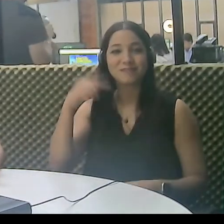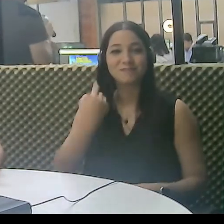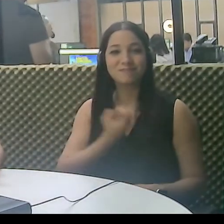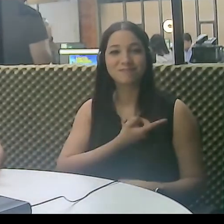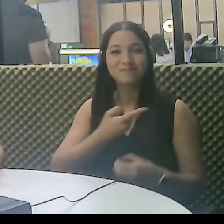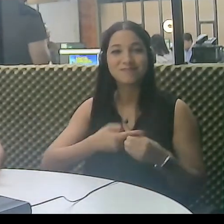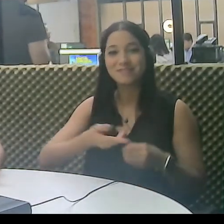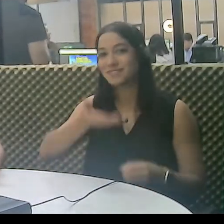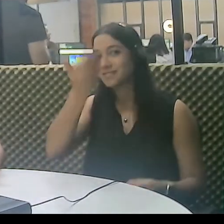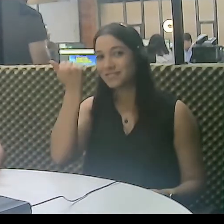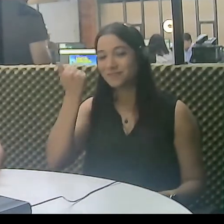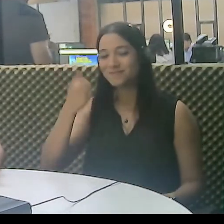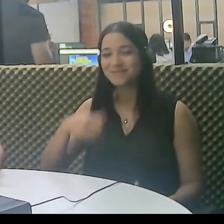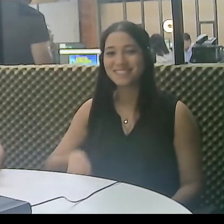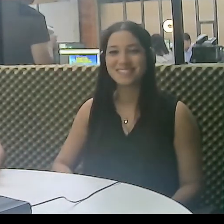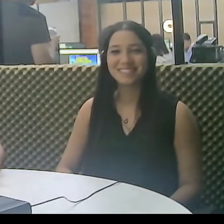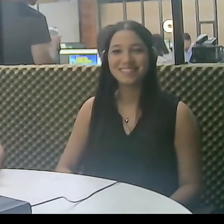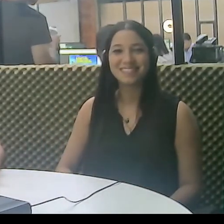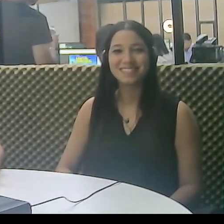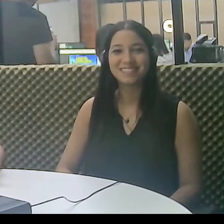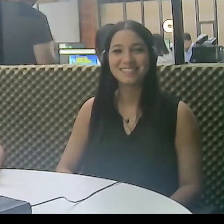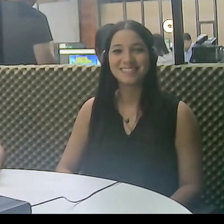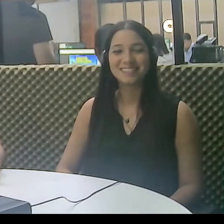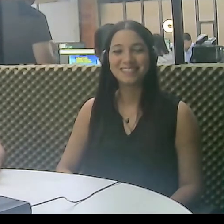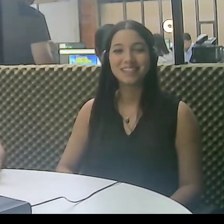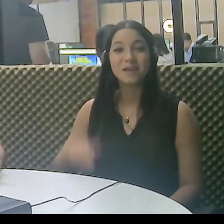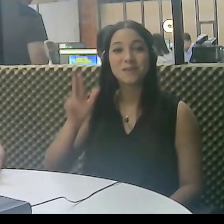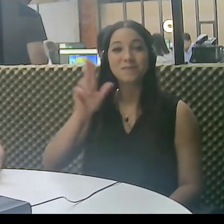Nossa Cidade. Vem com a gente!